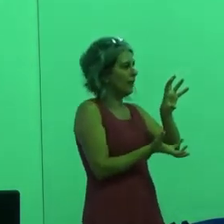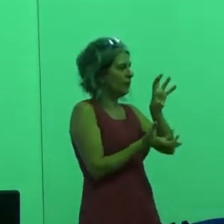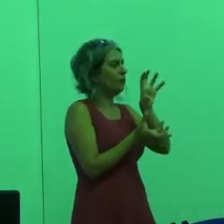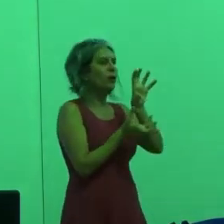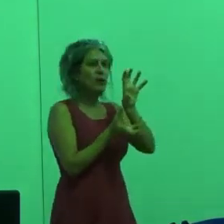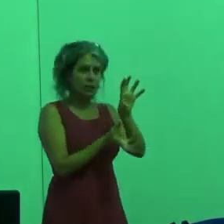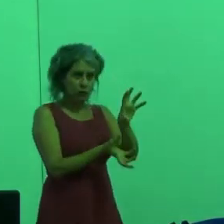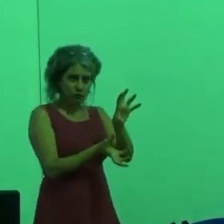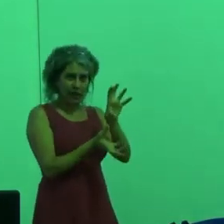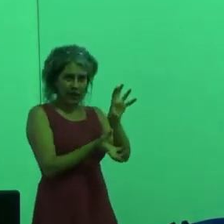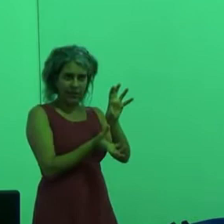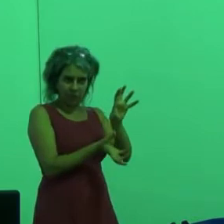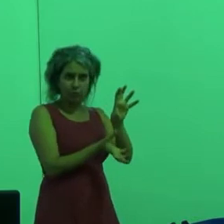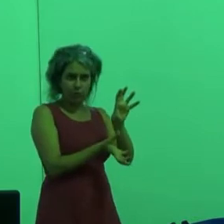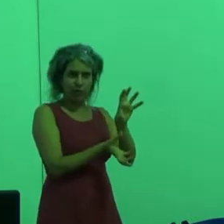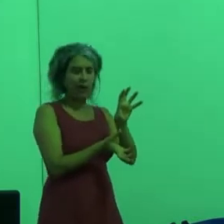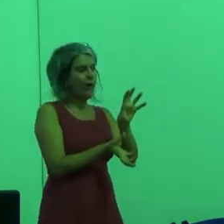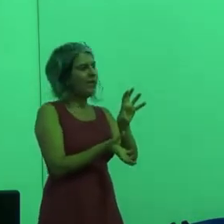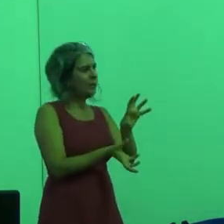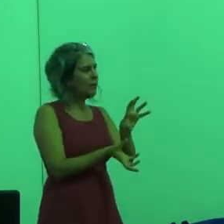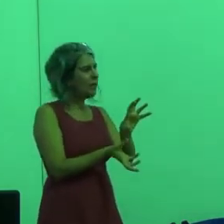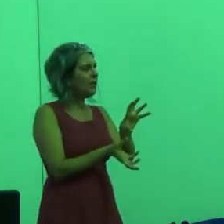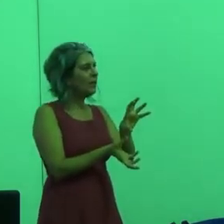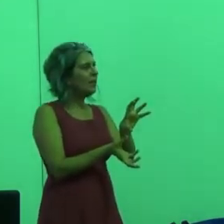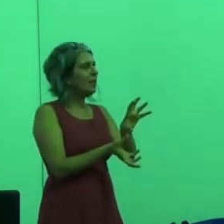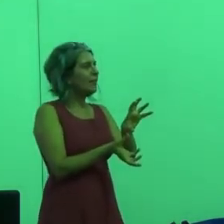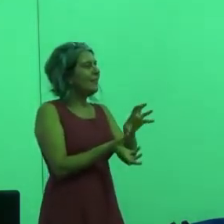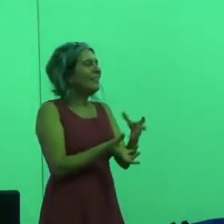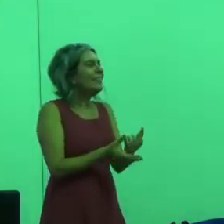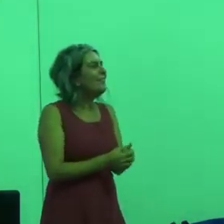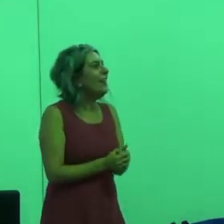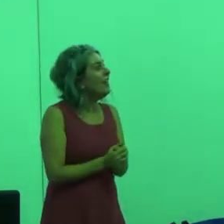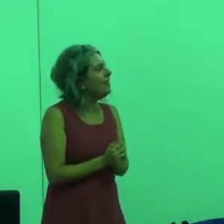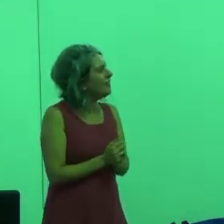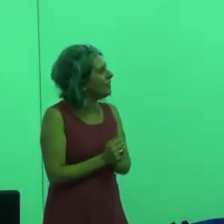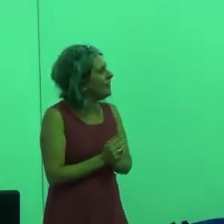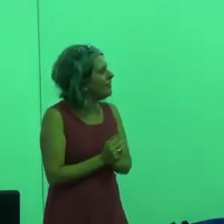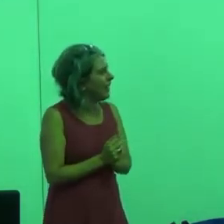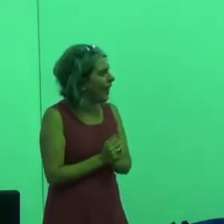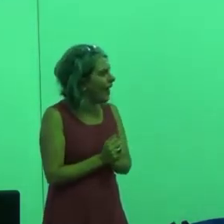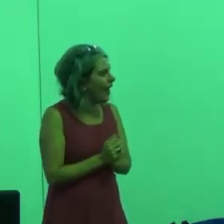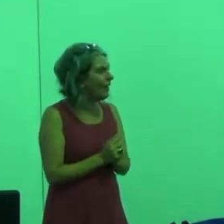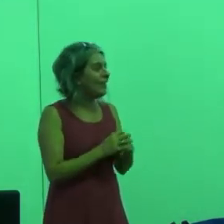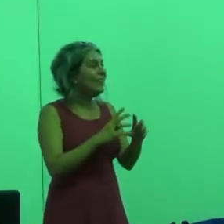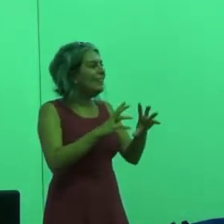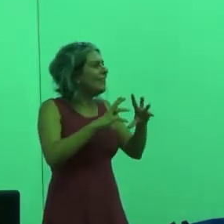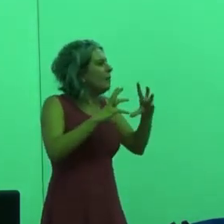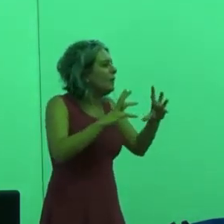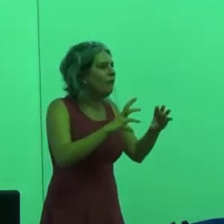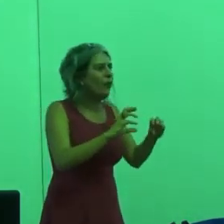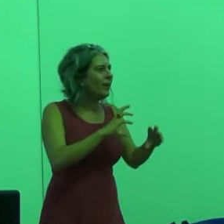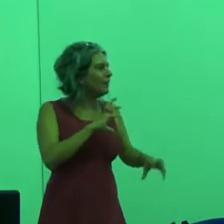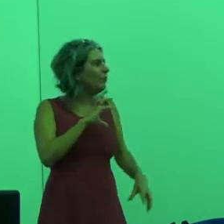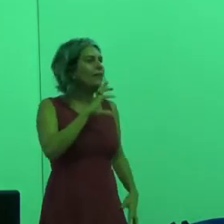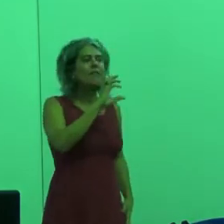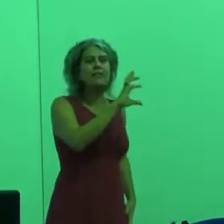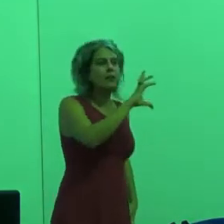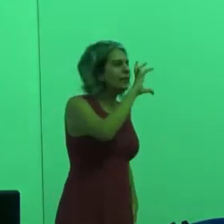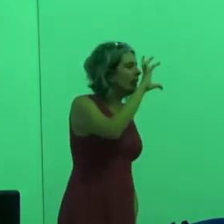pertencimento institucional à Libre. E você fala, ah, mas eu queria falar. Sempre foi. Toda vez que alguém da Libre